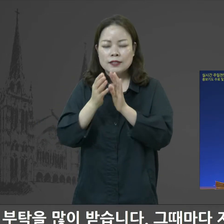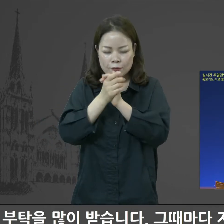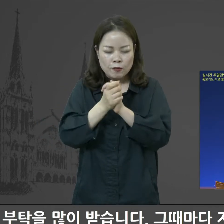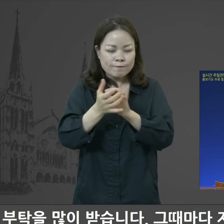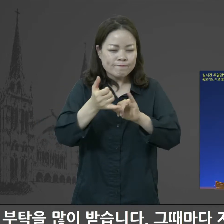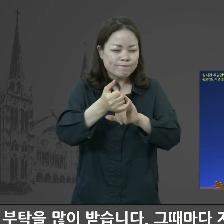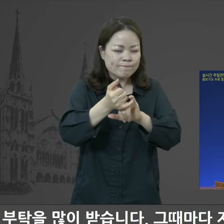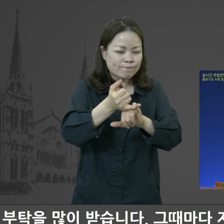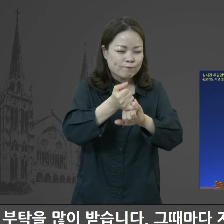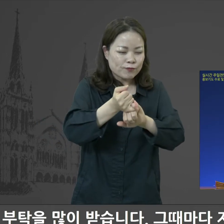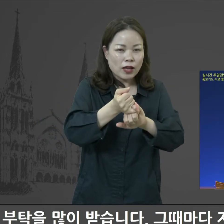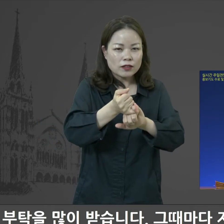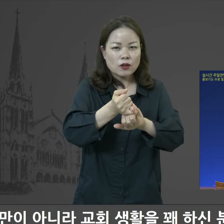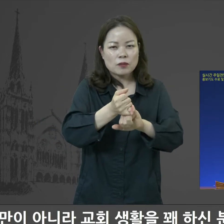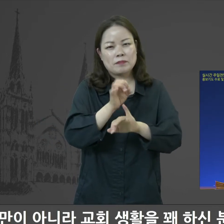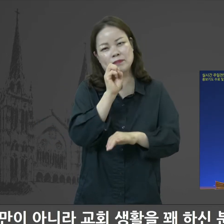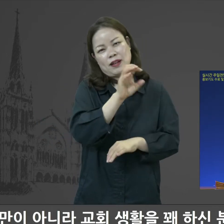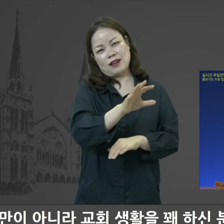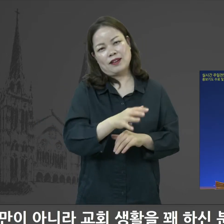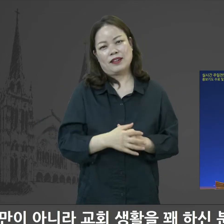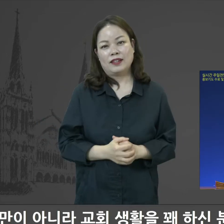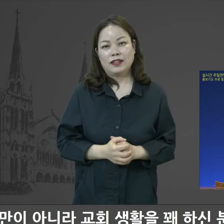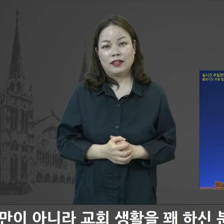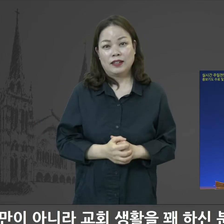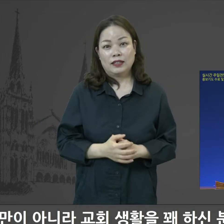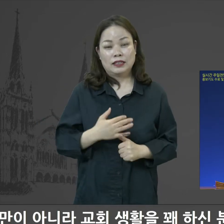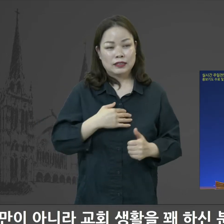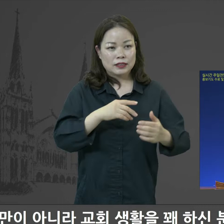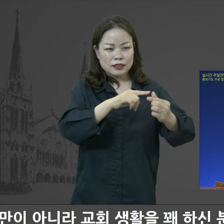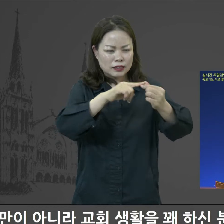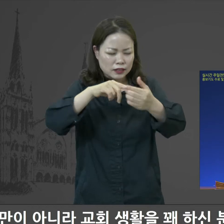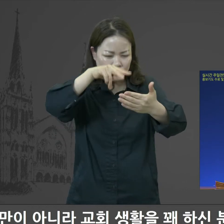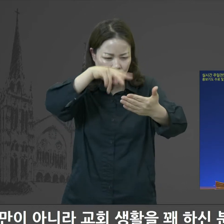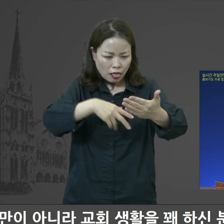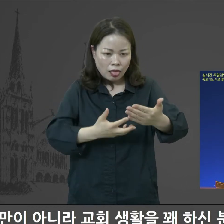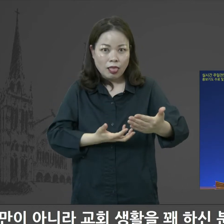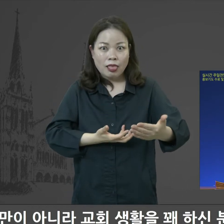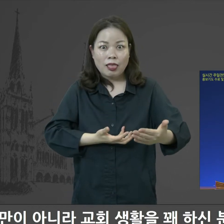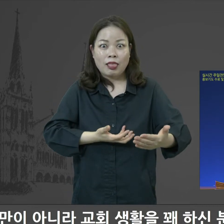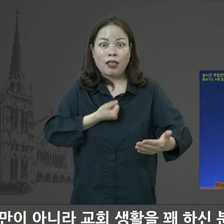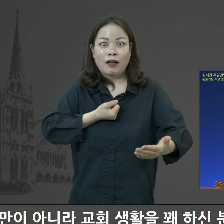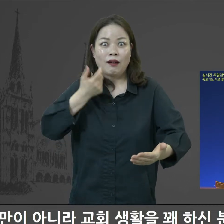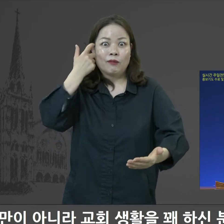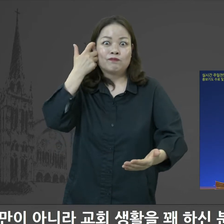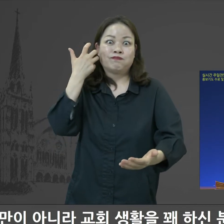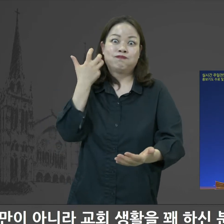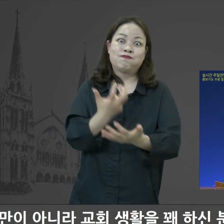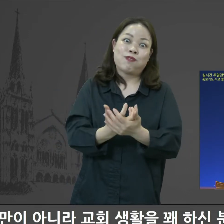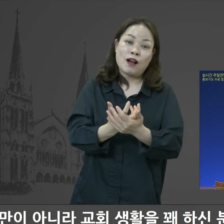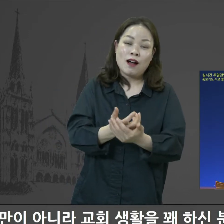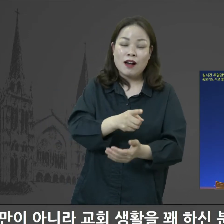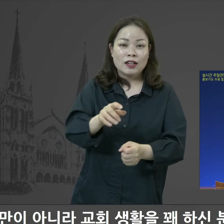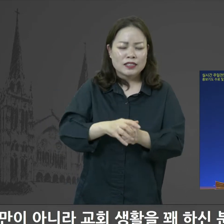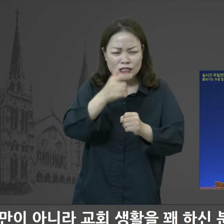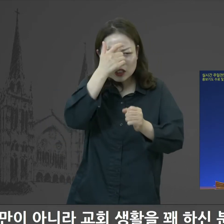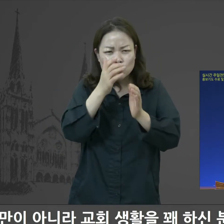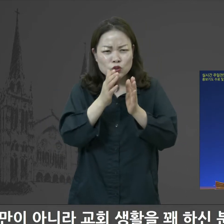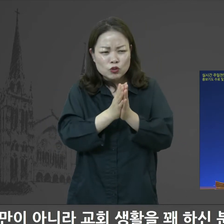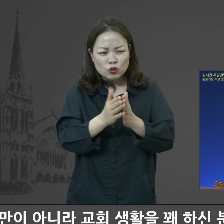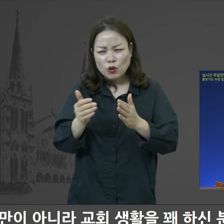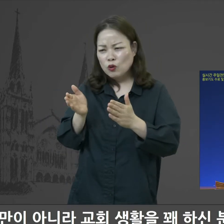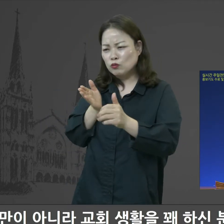말을 빈번하게 할 것입니다. 저는 이 글을 읽고 너무 충격을 받은 후에 이제 기도